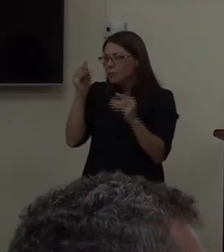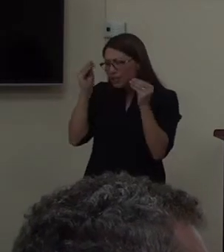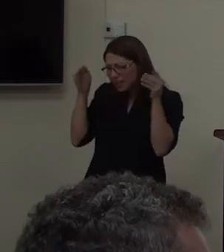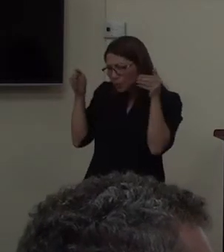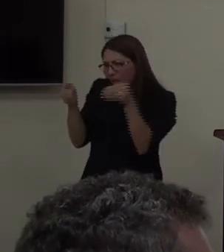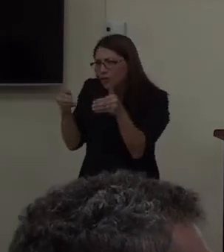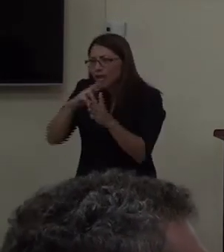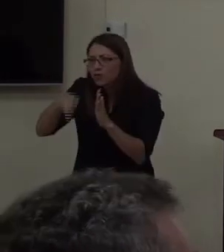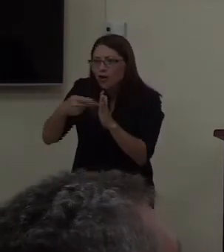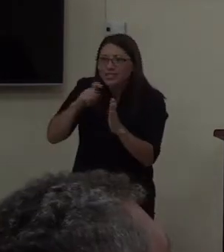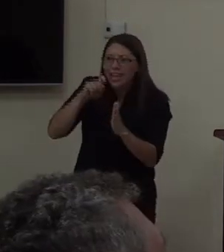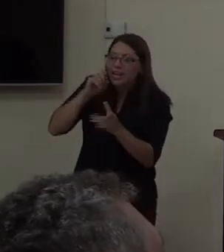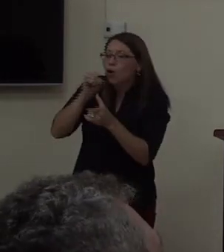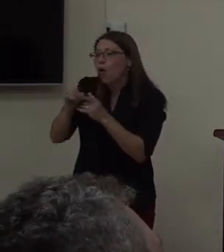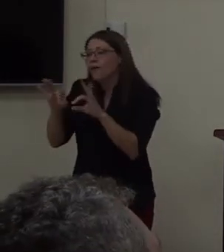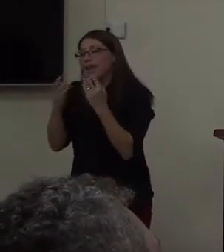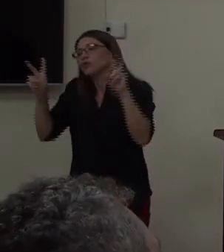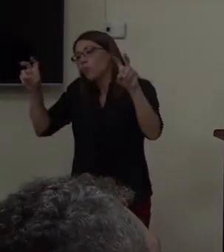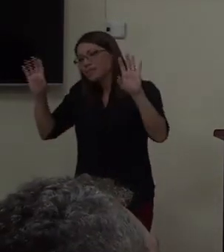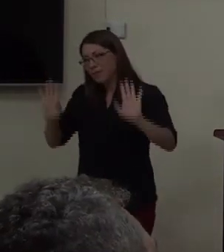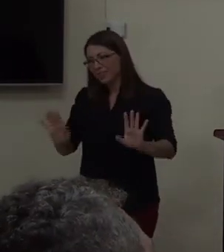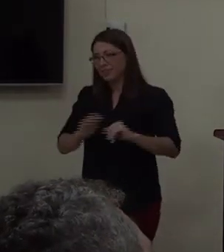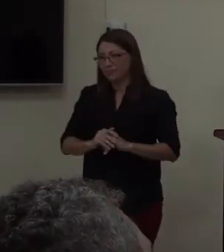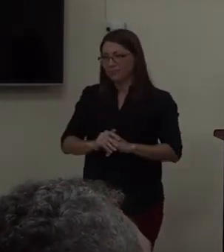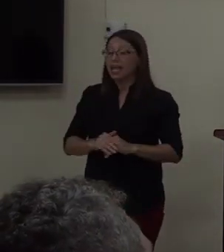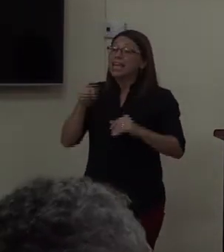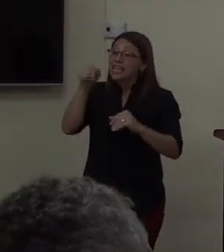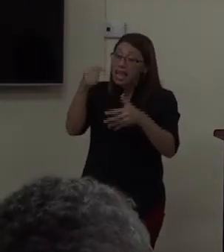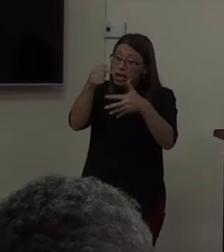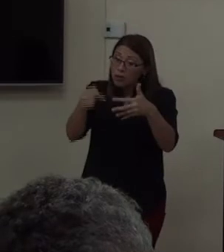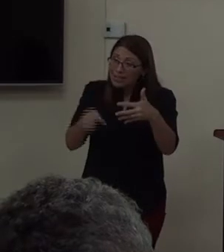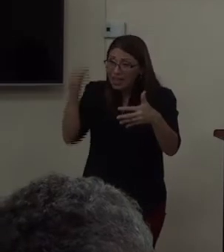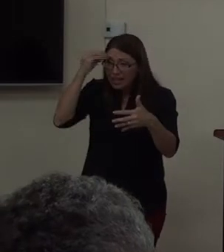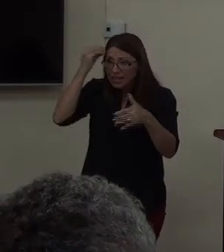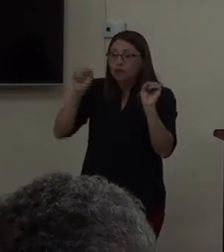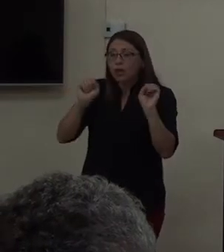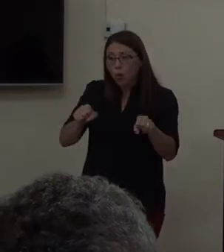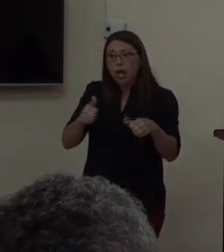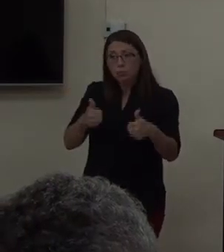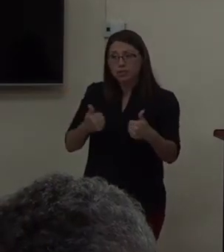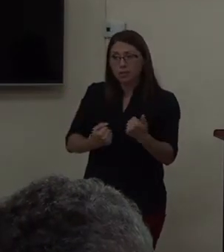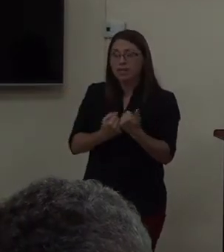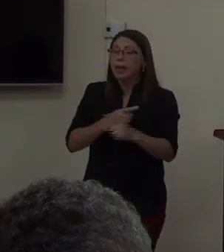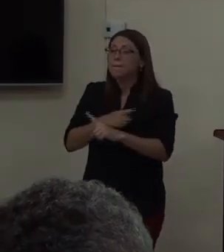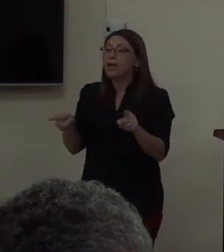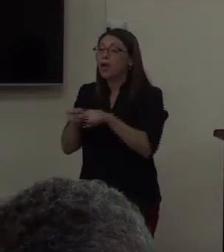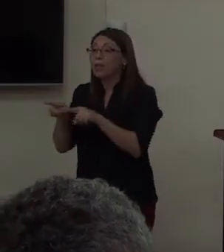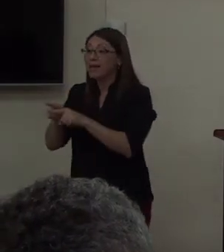roles familiares, etc., supuestamente. Bueno, y hay una serie de criterios que podrían servir, pero además